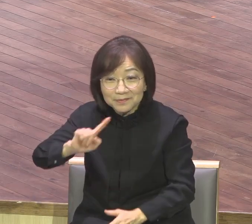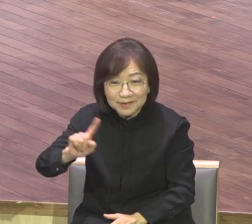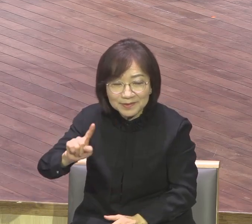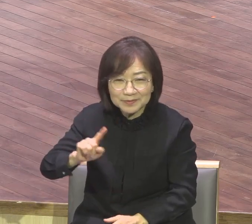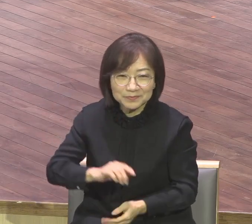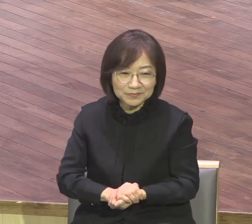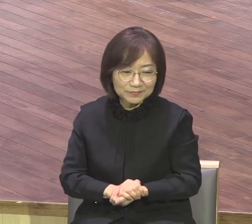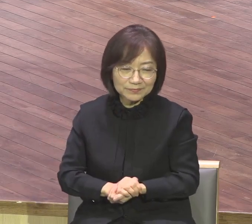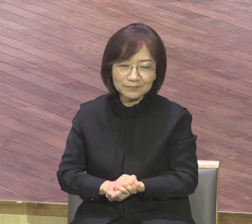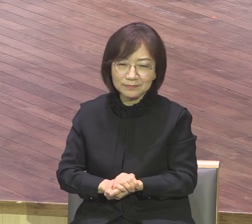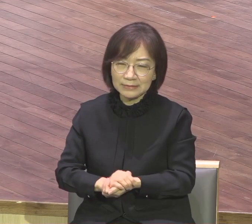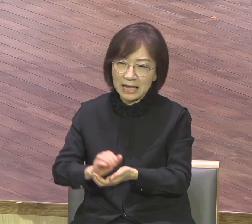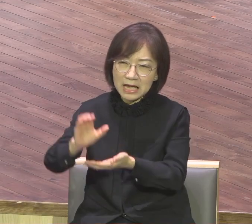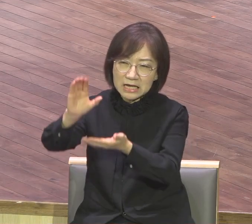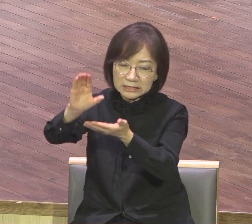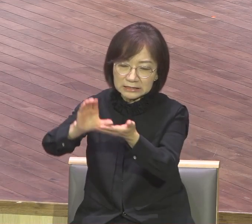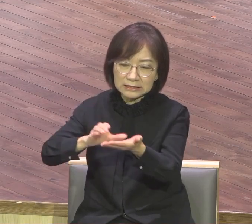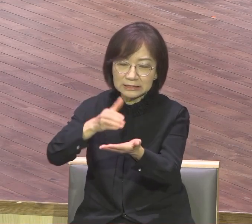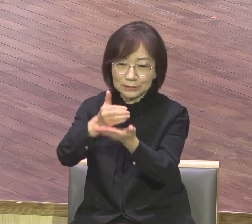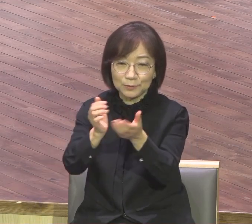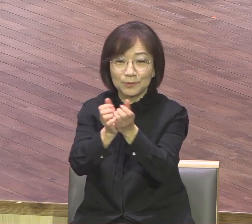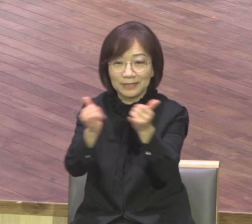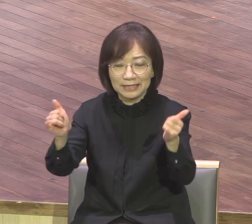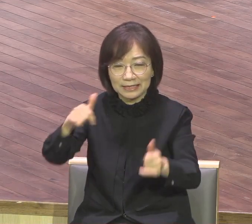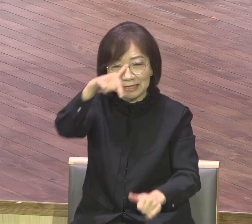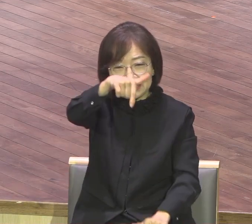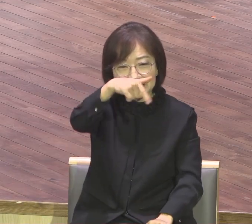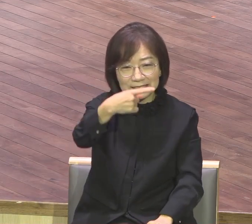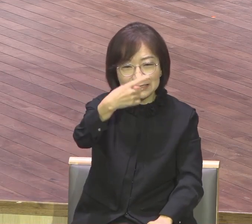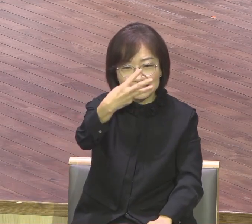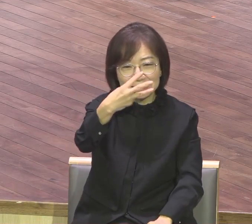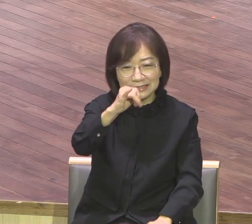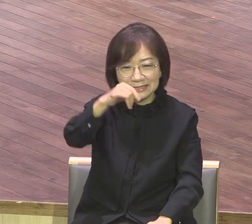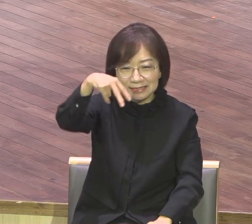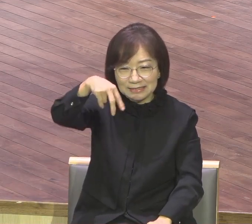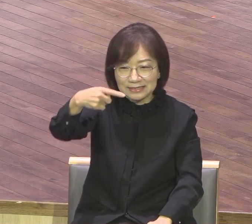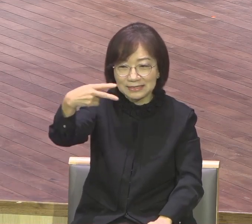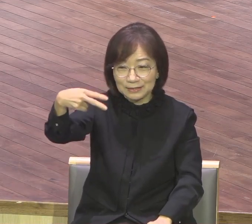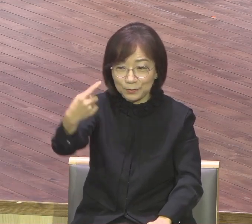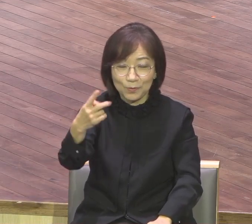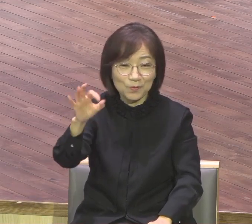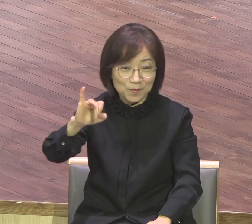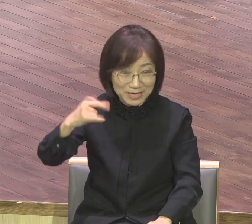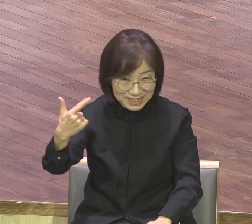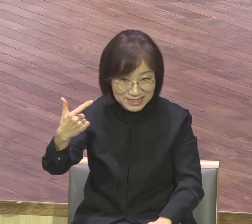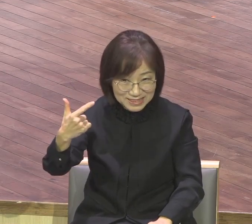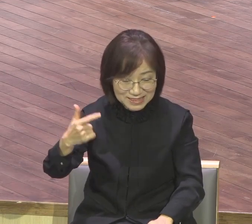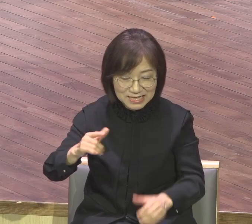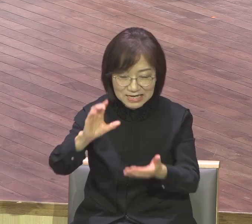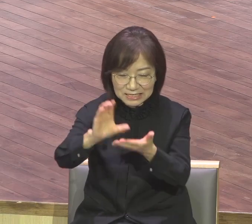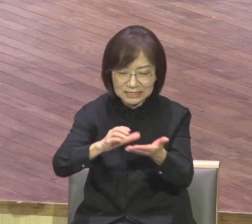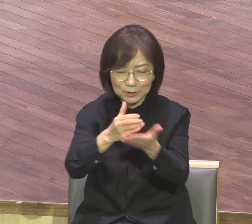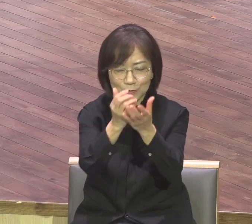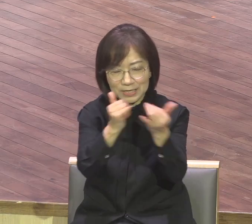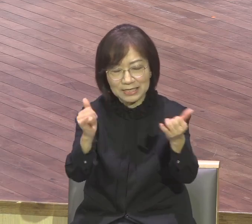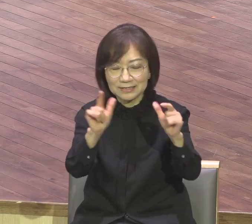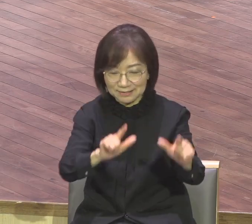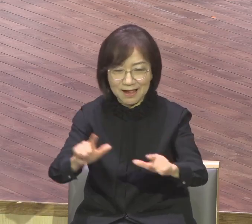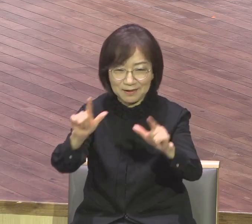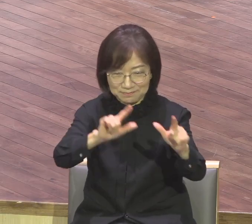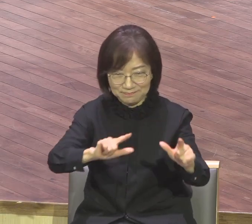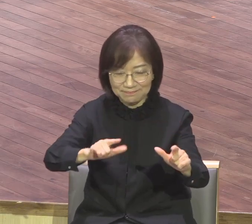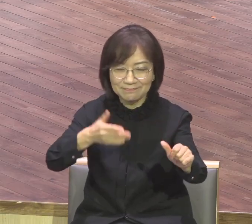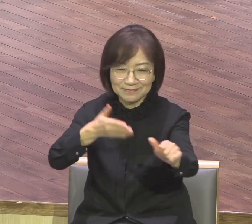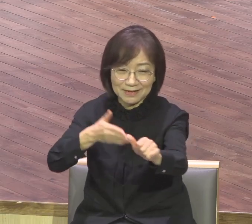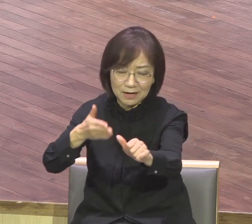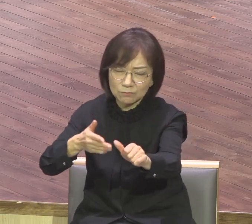철저하게 그리스도인의 삶을 살아라. Dentro del Señor quiere decir que viva siempre dentro del Señor Jesucristo. 그리스도 안에 이 말은